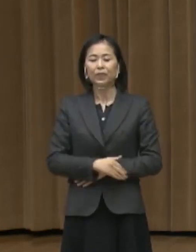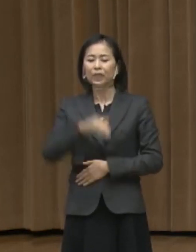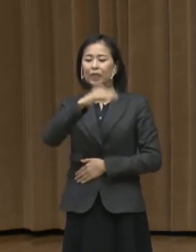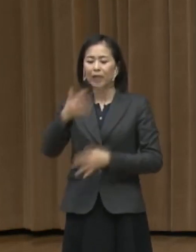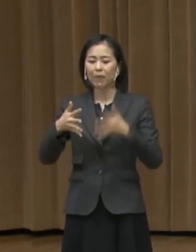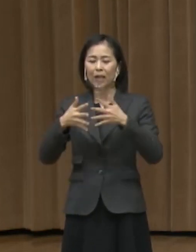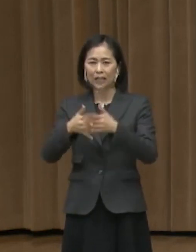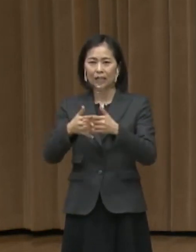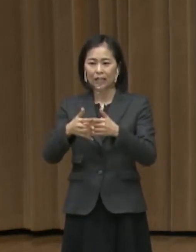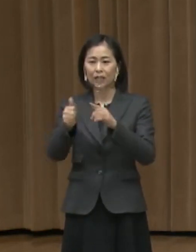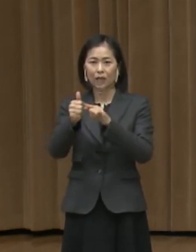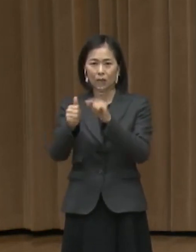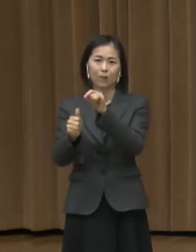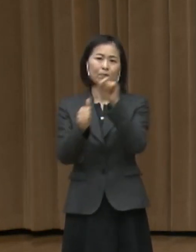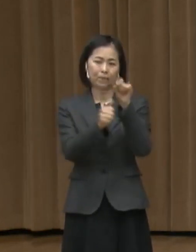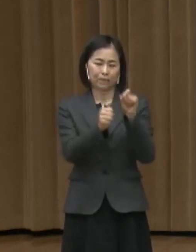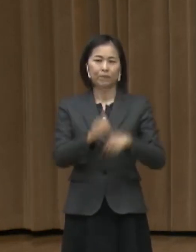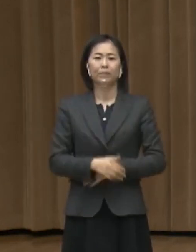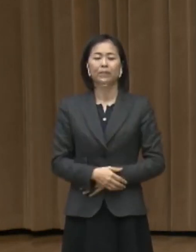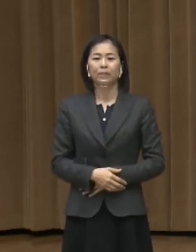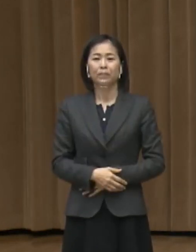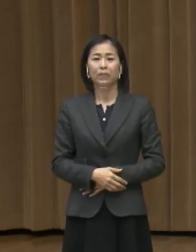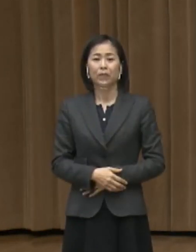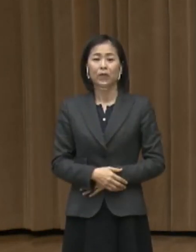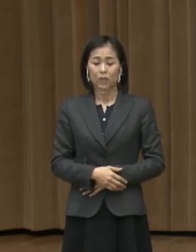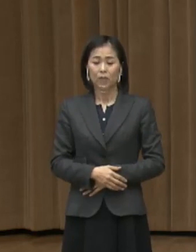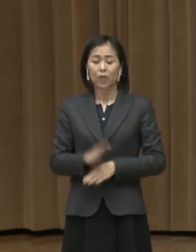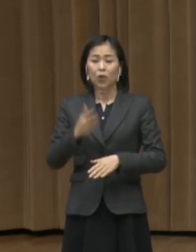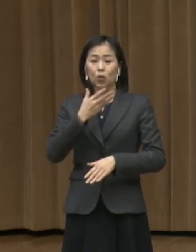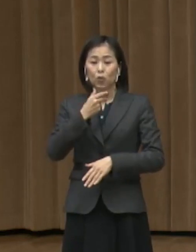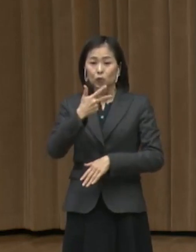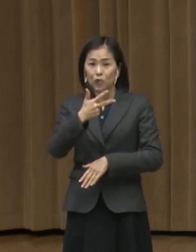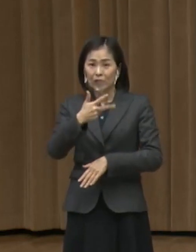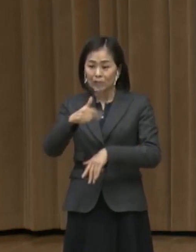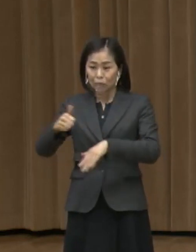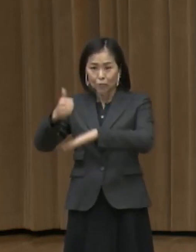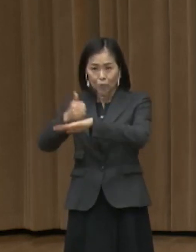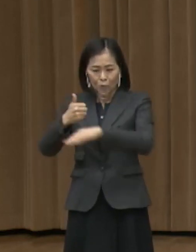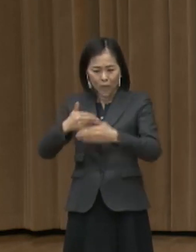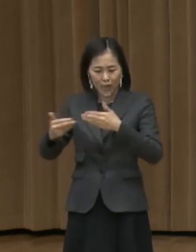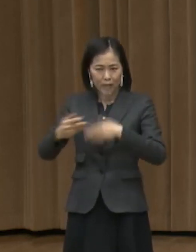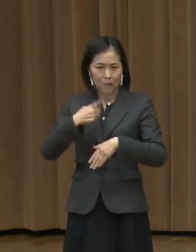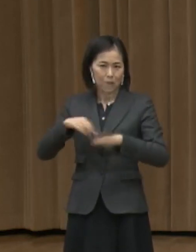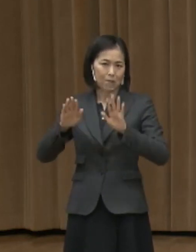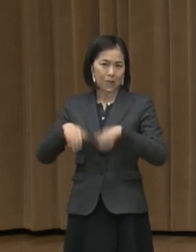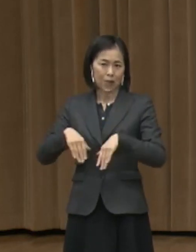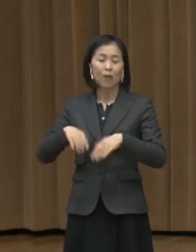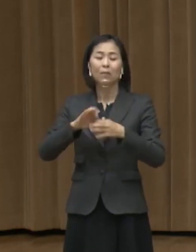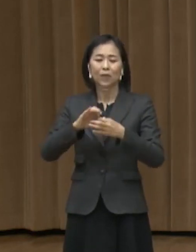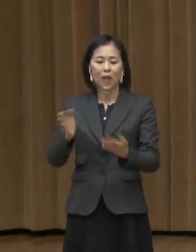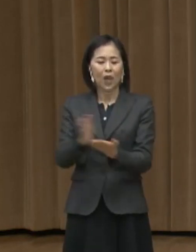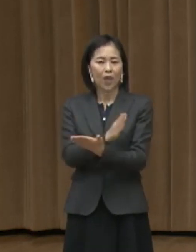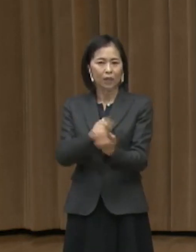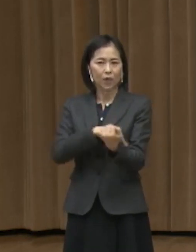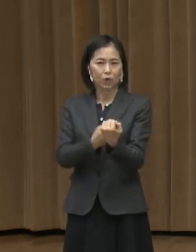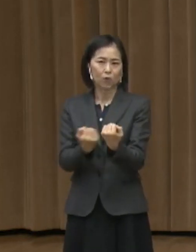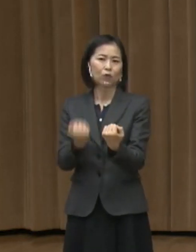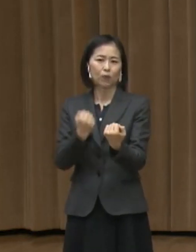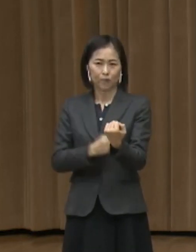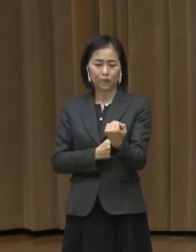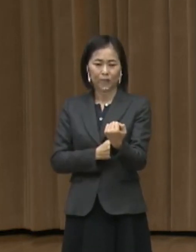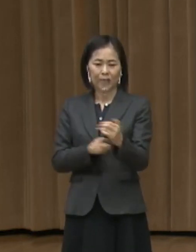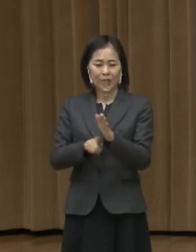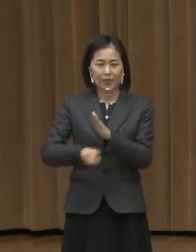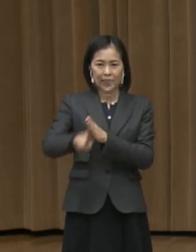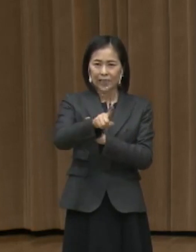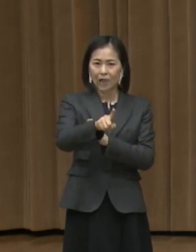也を登用いたします、起用いたします。福祉部長としての実績もあり、優れた判断力と強いリーダーシップを発